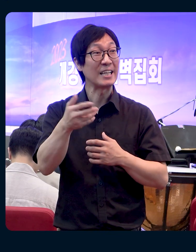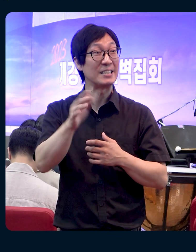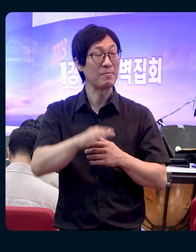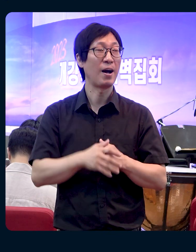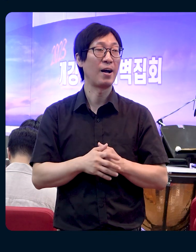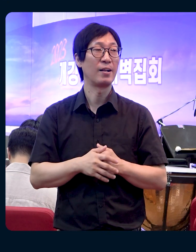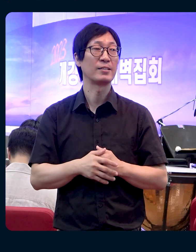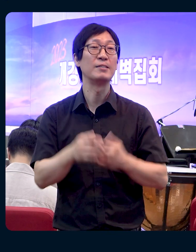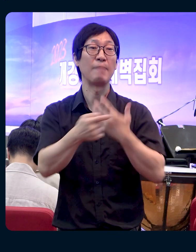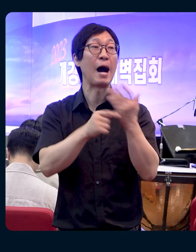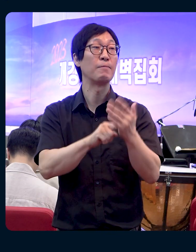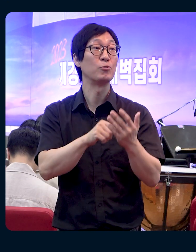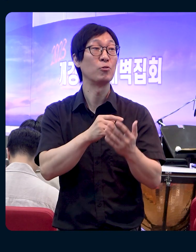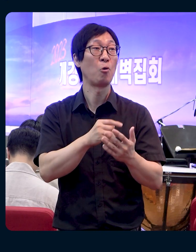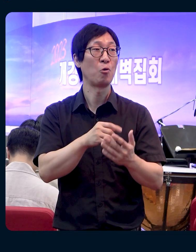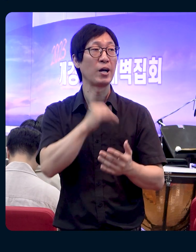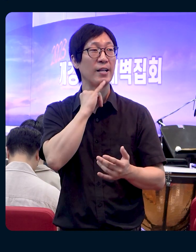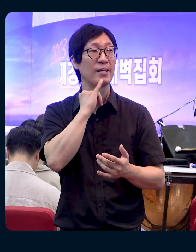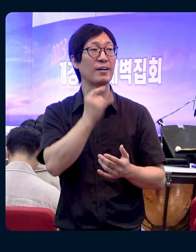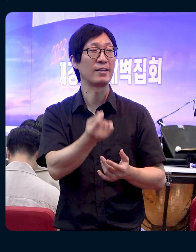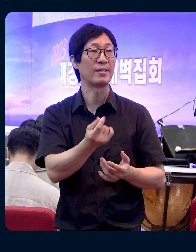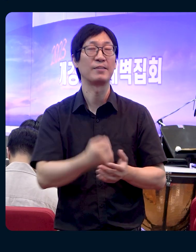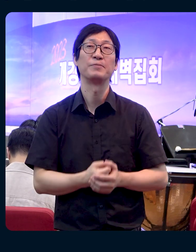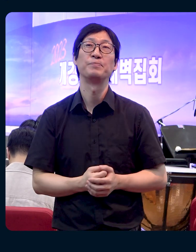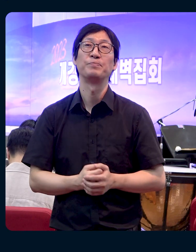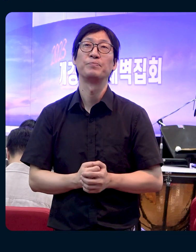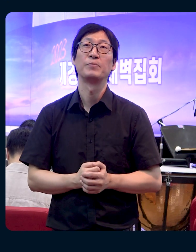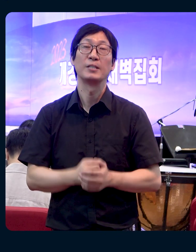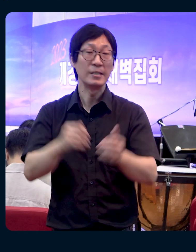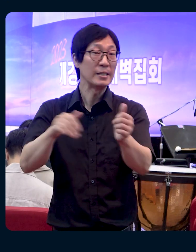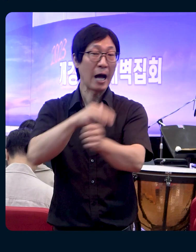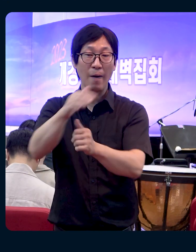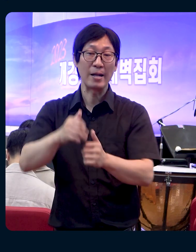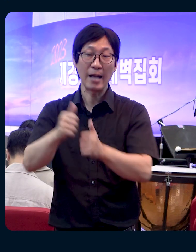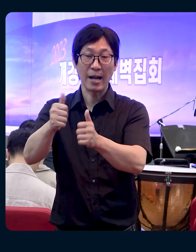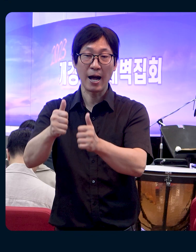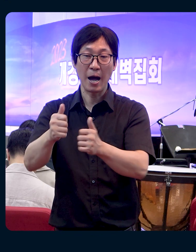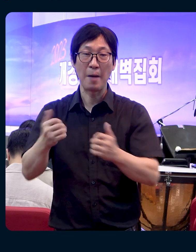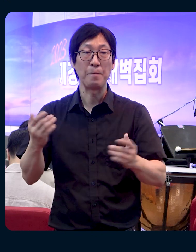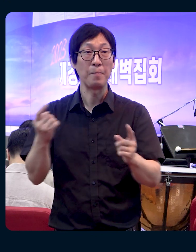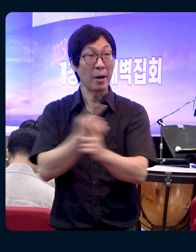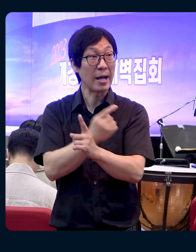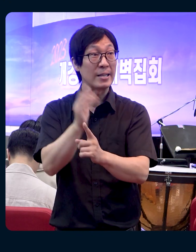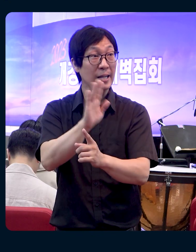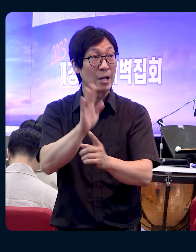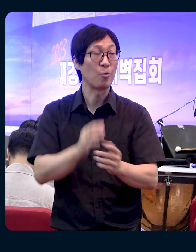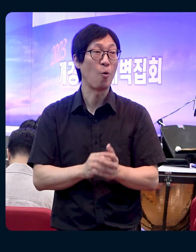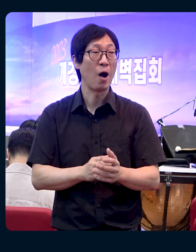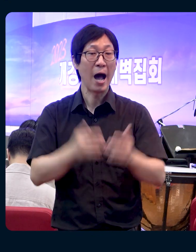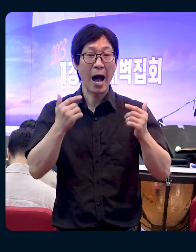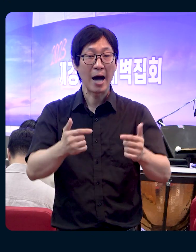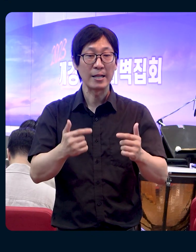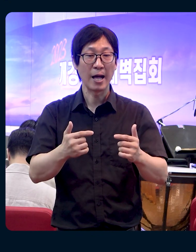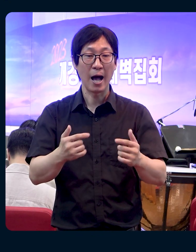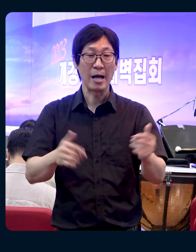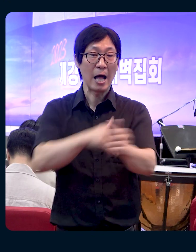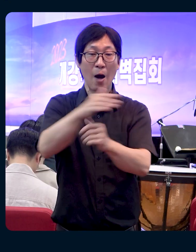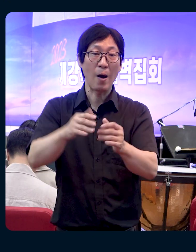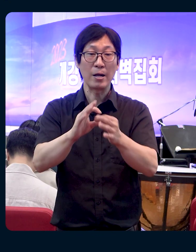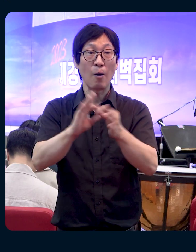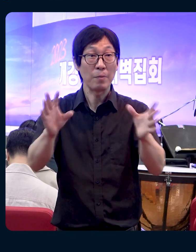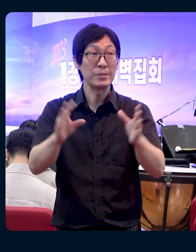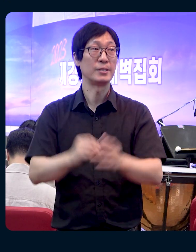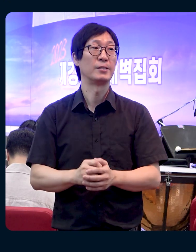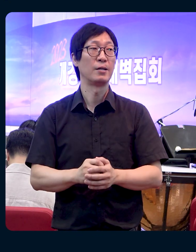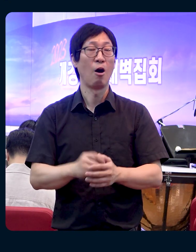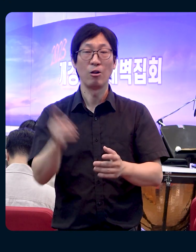그리고 상황에 따라 왔다 갔다 하는 것이 아닌 어떤 상황에도 동일한, 어떤